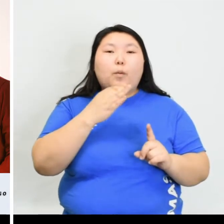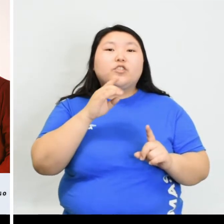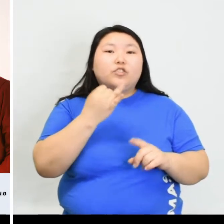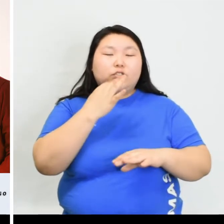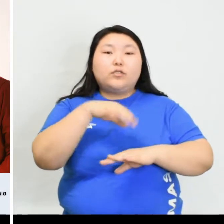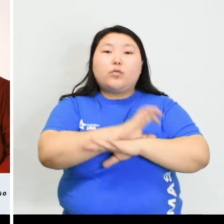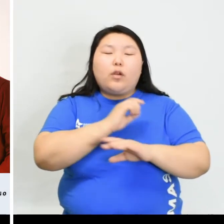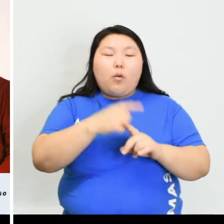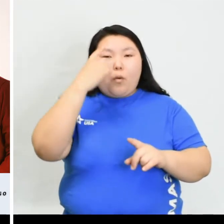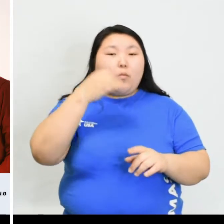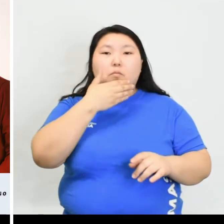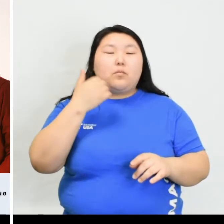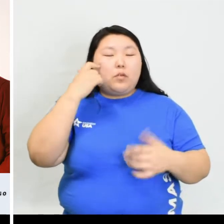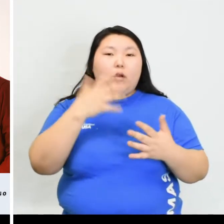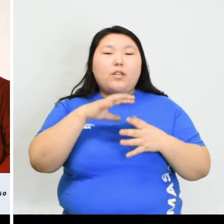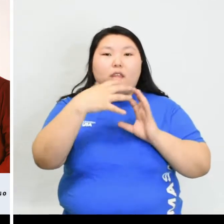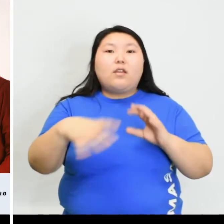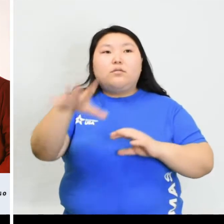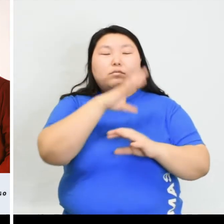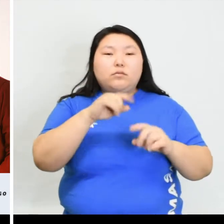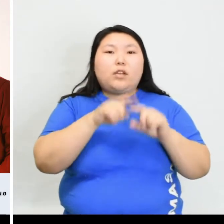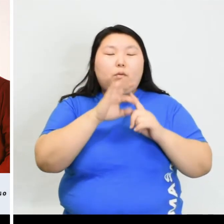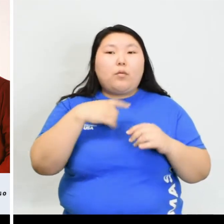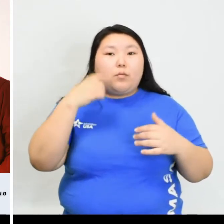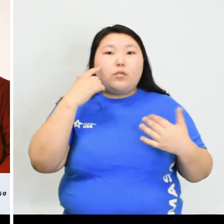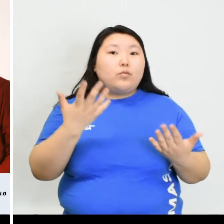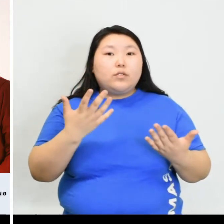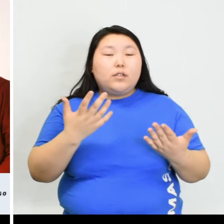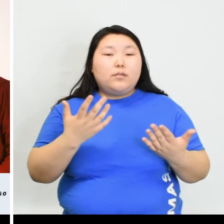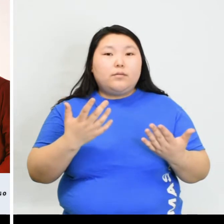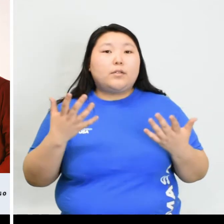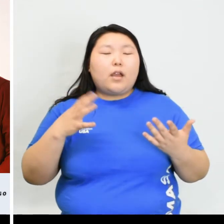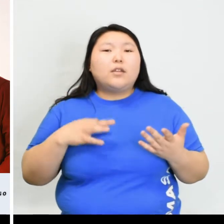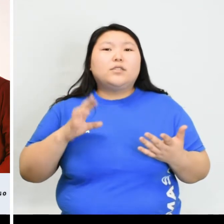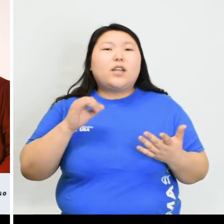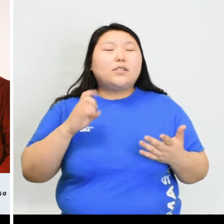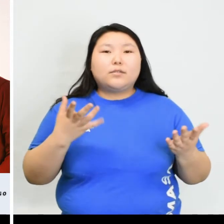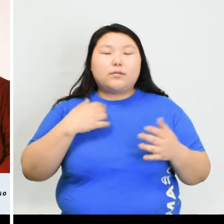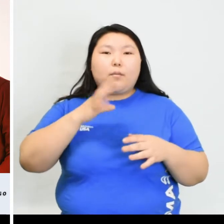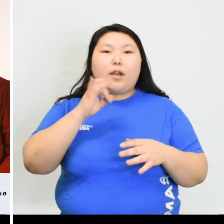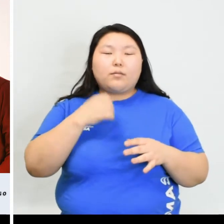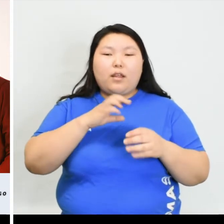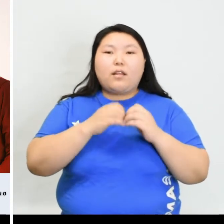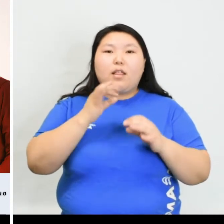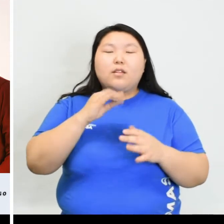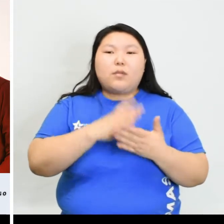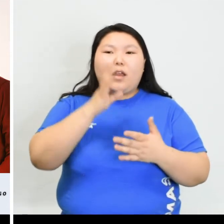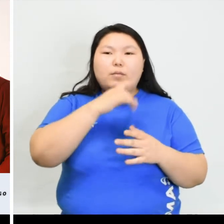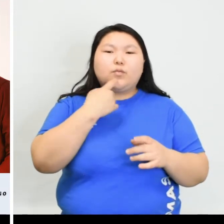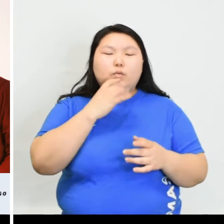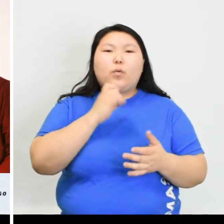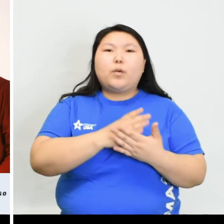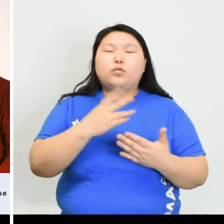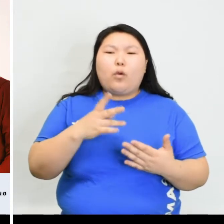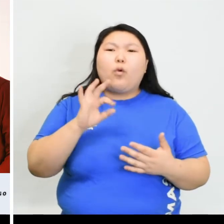их сургууль Монголд бол мэдэх бол дэлхийн даяар бол Хэрборгийн юм мэдэхгүй штэ. Kitsubashi сургууль яасан баг хэлэхэд хэцүү юм байна шүү. Юг